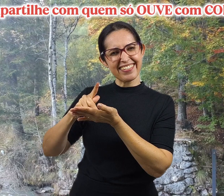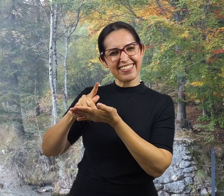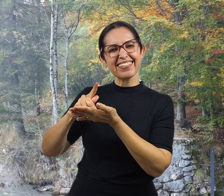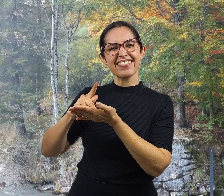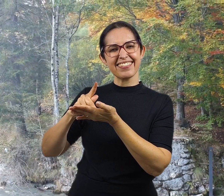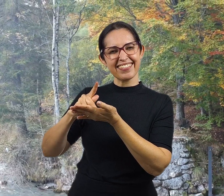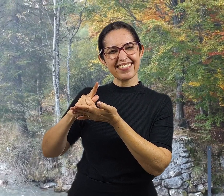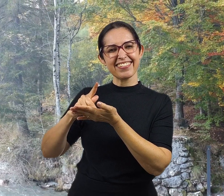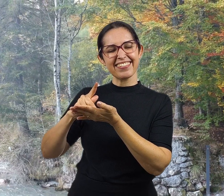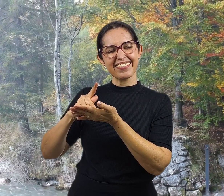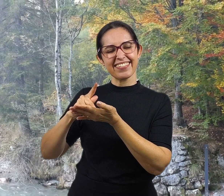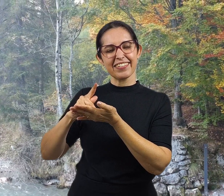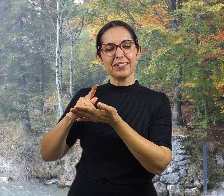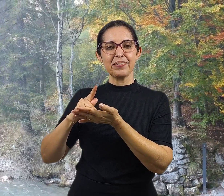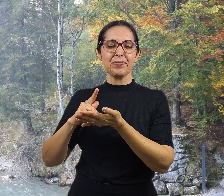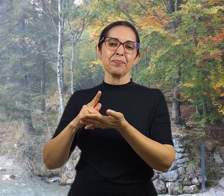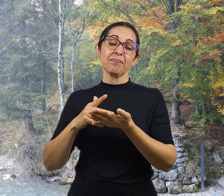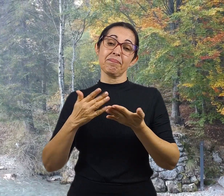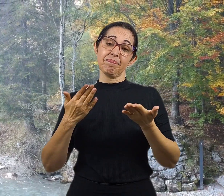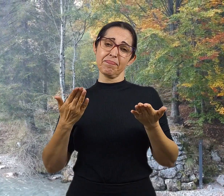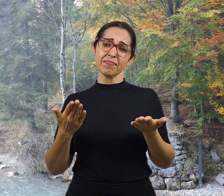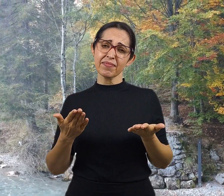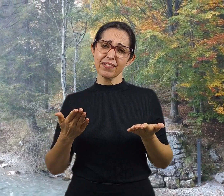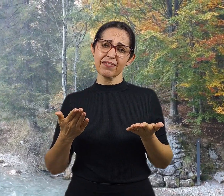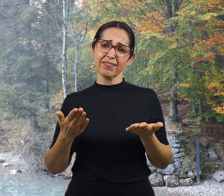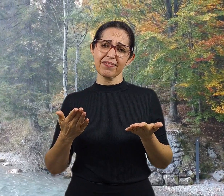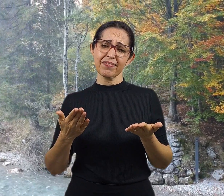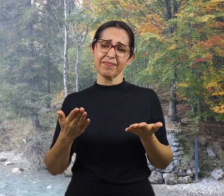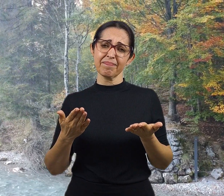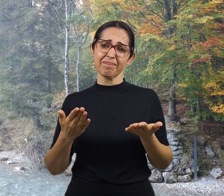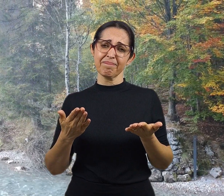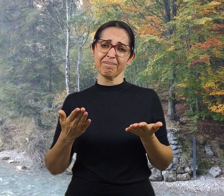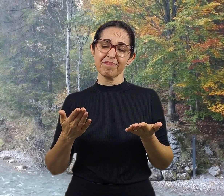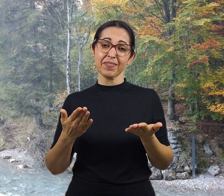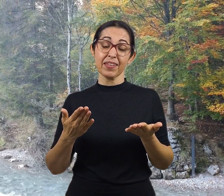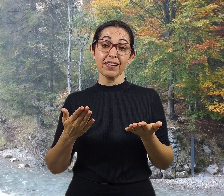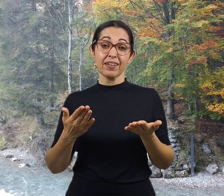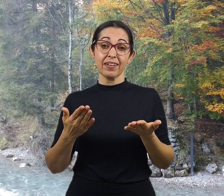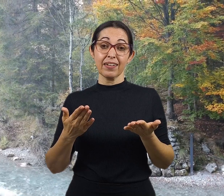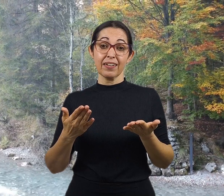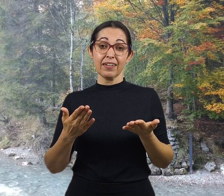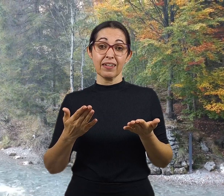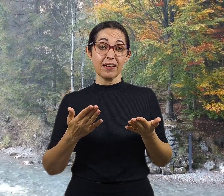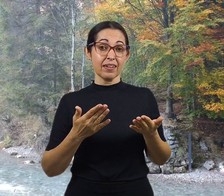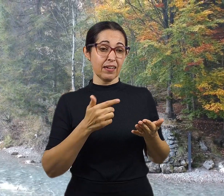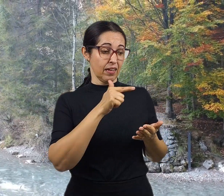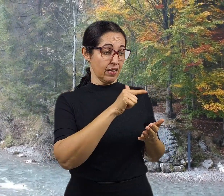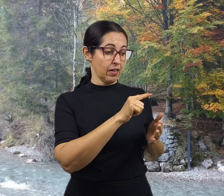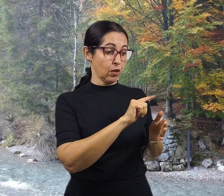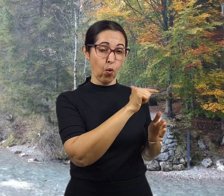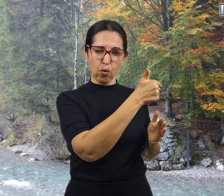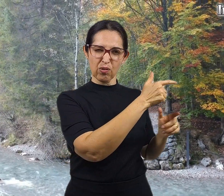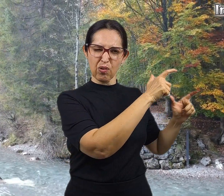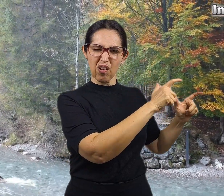dele. Então Ele te trouxe, meus irmãos, não há melhor lugar neste mundo